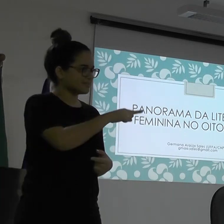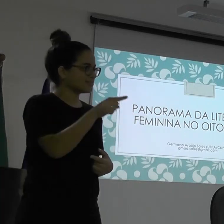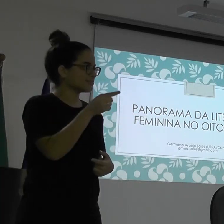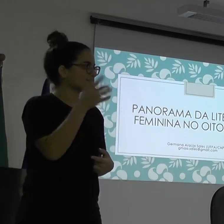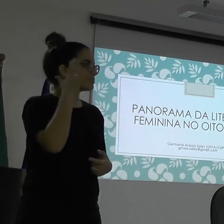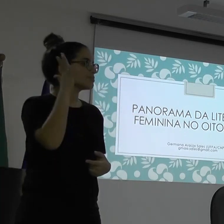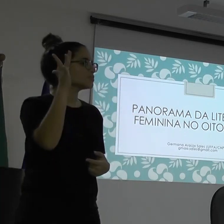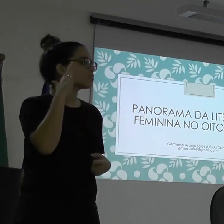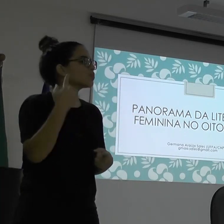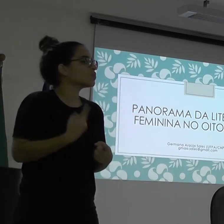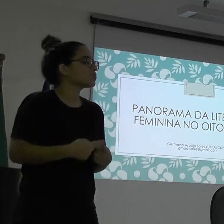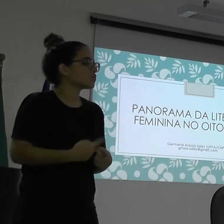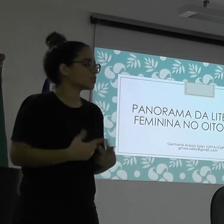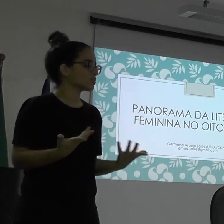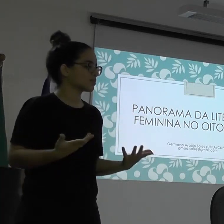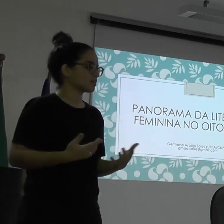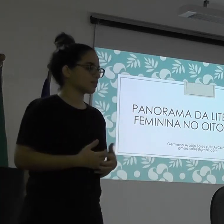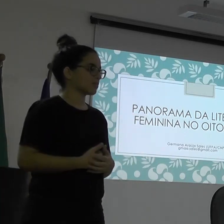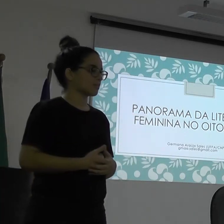pode imaginar por quê?